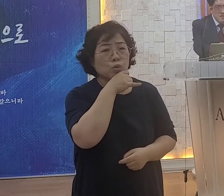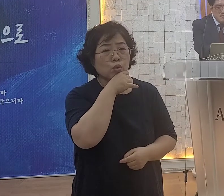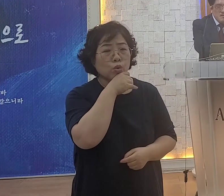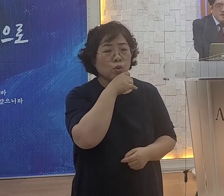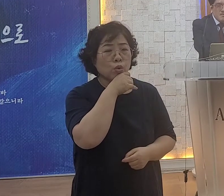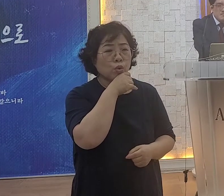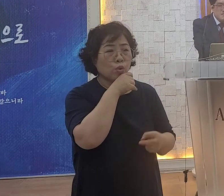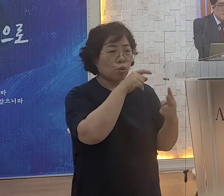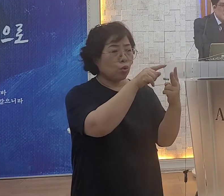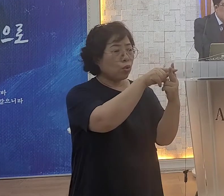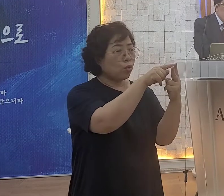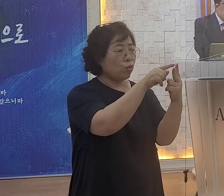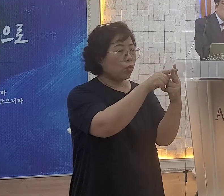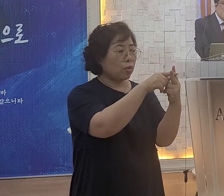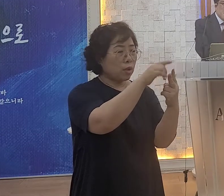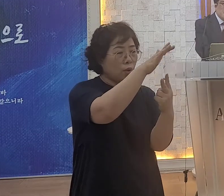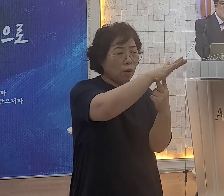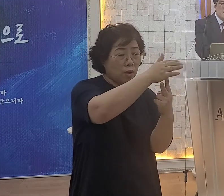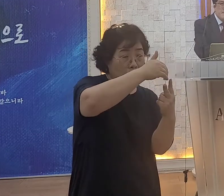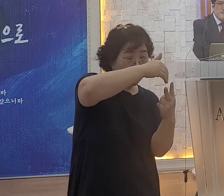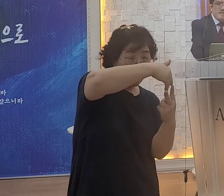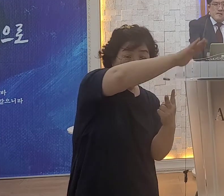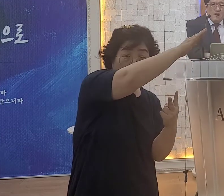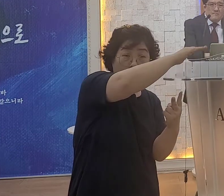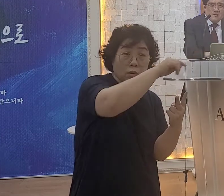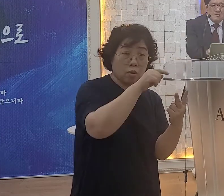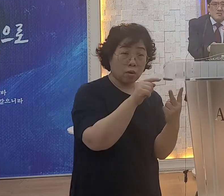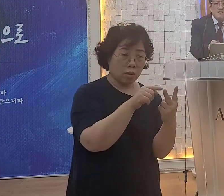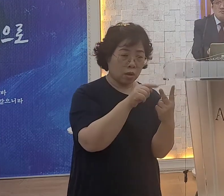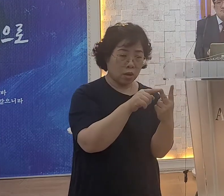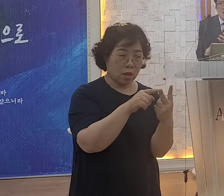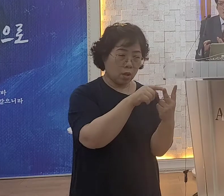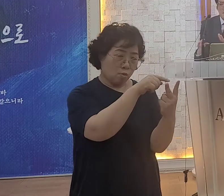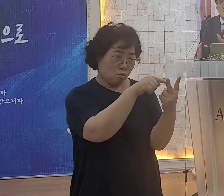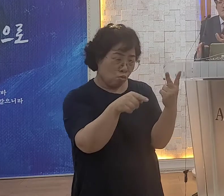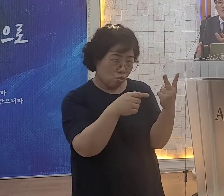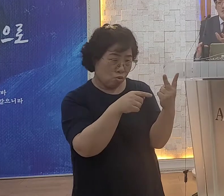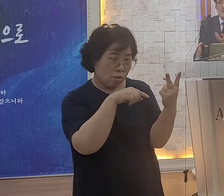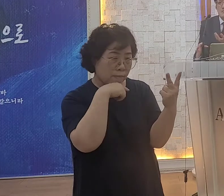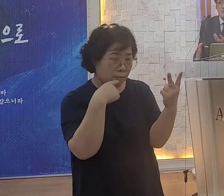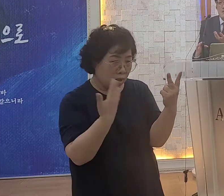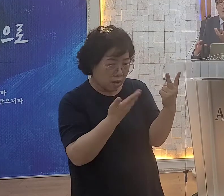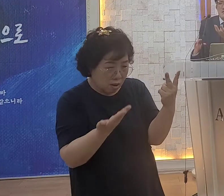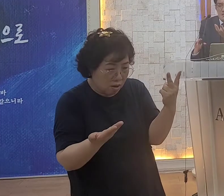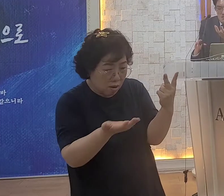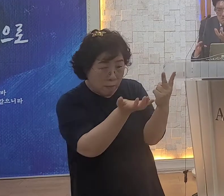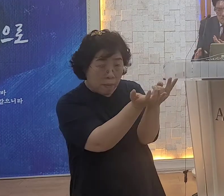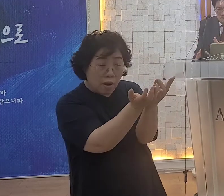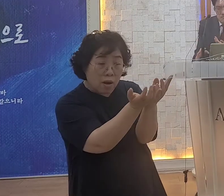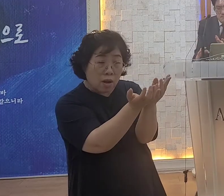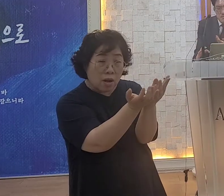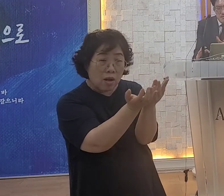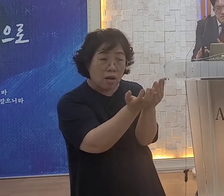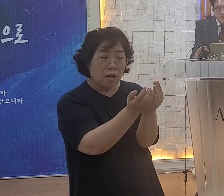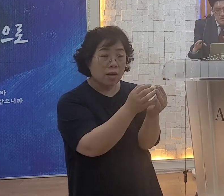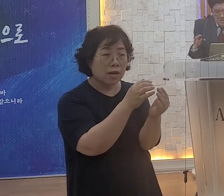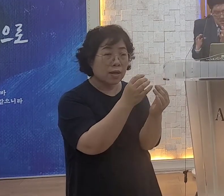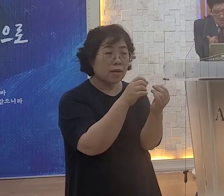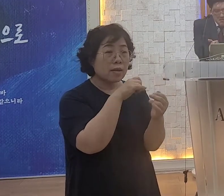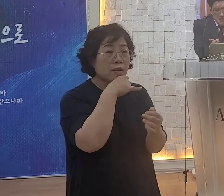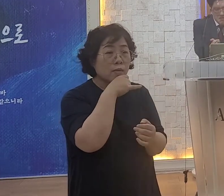그 한 마리는 광야로 보내고 한 마리는 그 목을 따서 피를 받아서 그 염소의